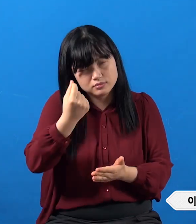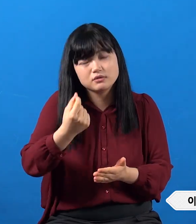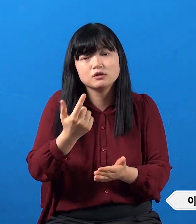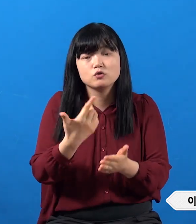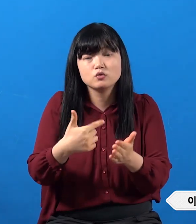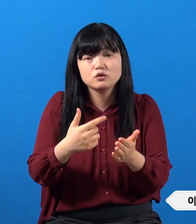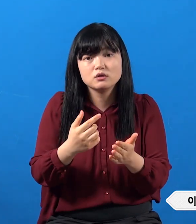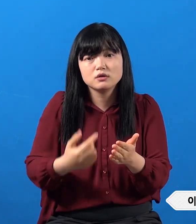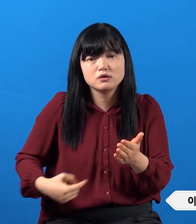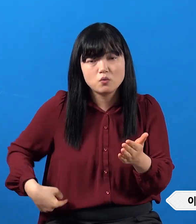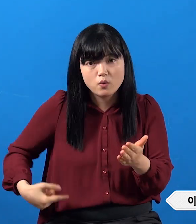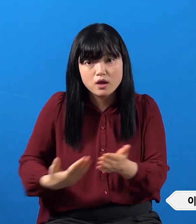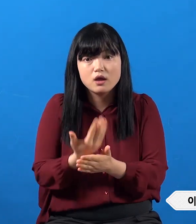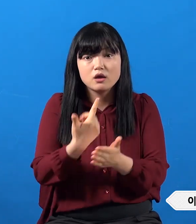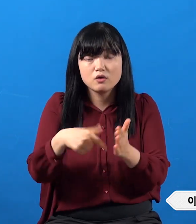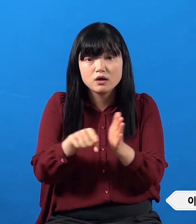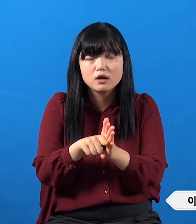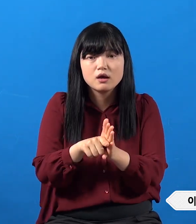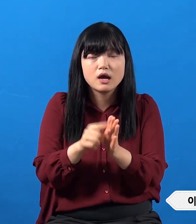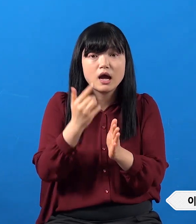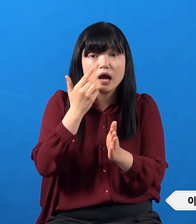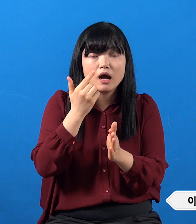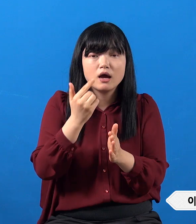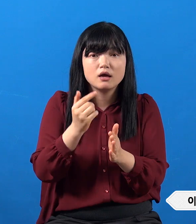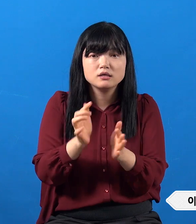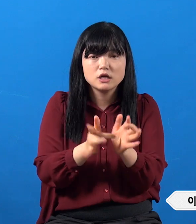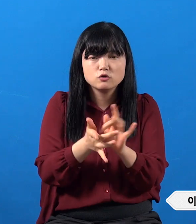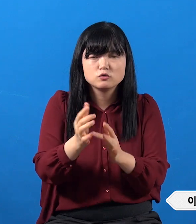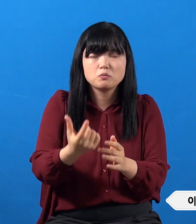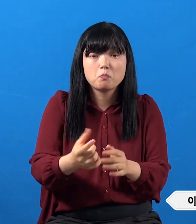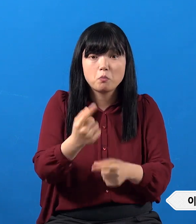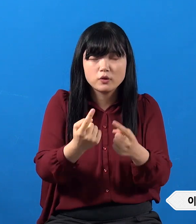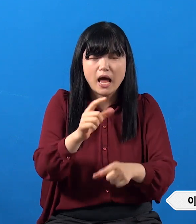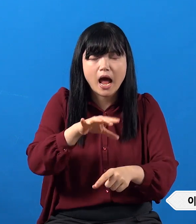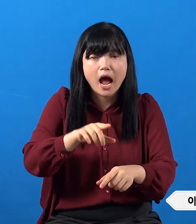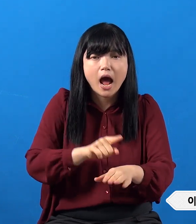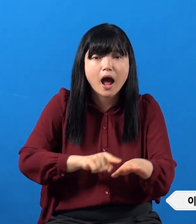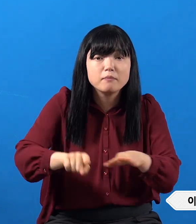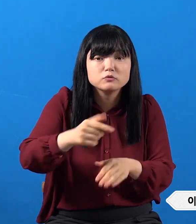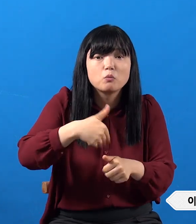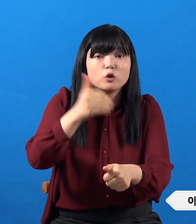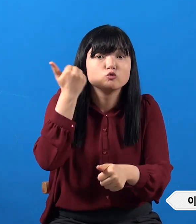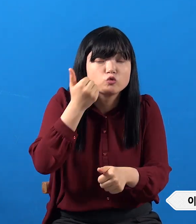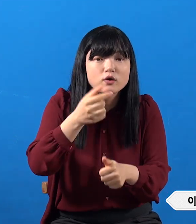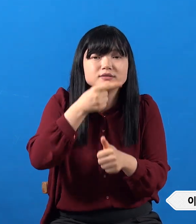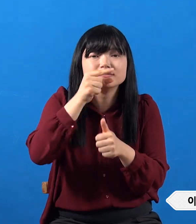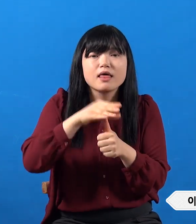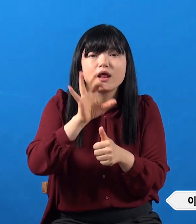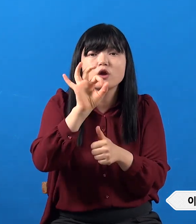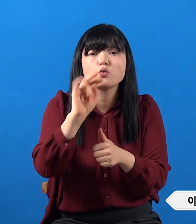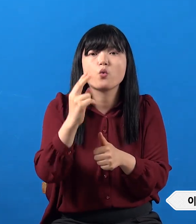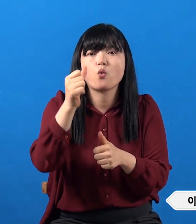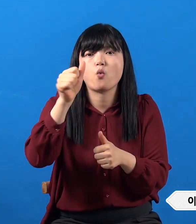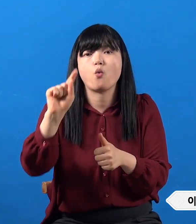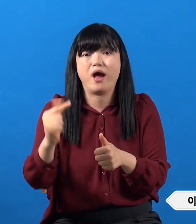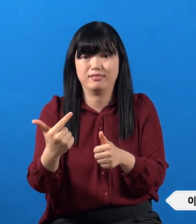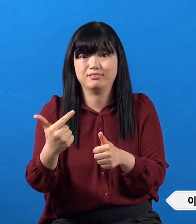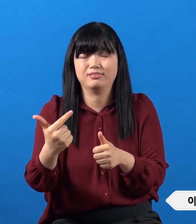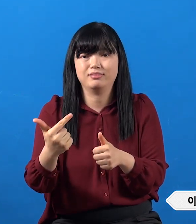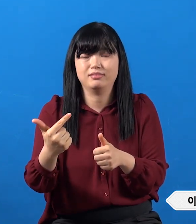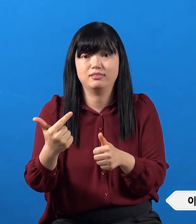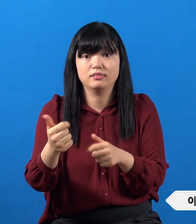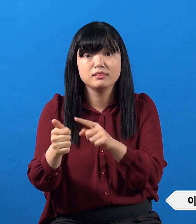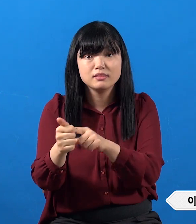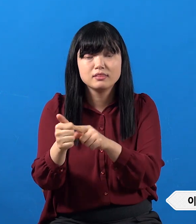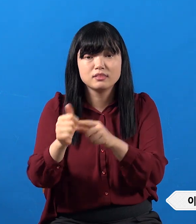위해서 예수님보다 앞서서 하나님이 보내신 선지자가 있었죠. 누굽니까? 세례 요한, 침례 요한이었어요.